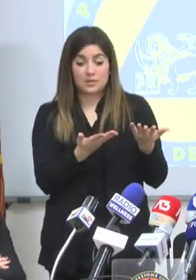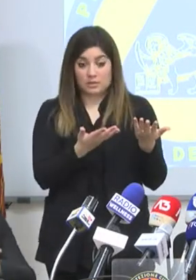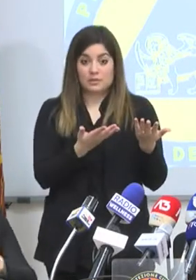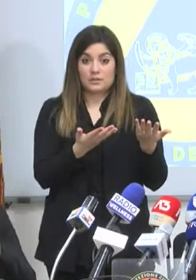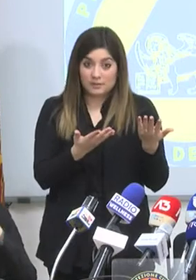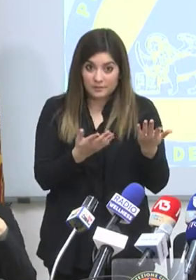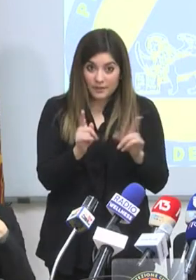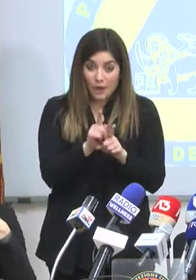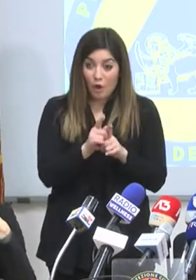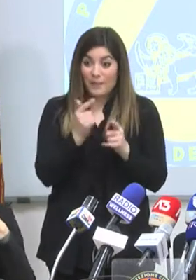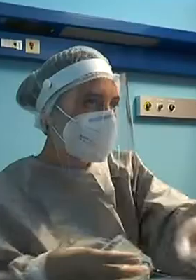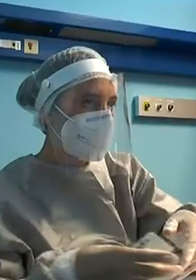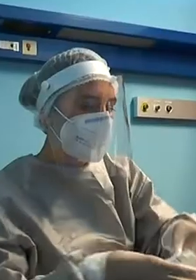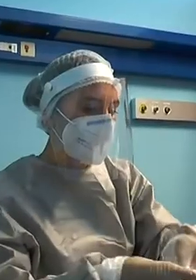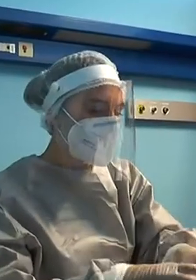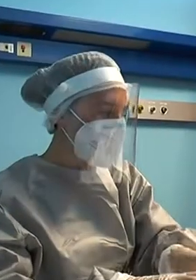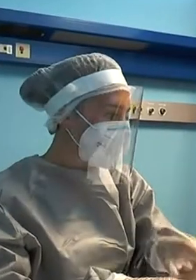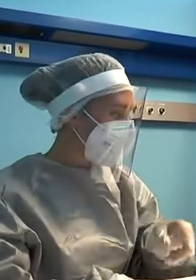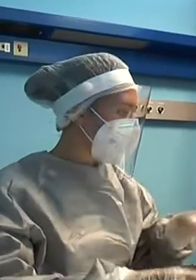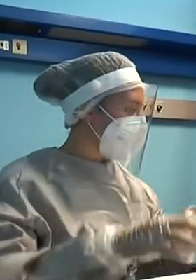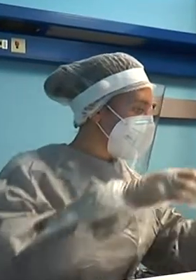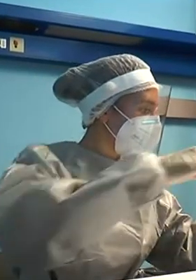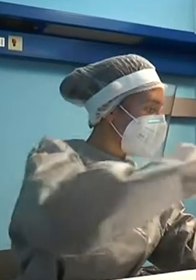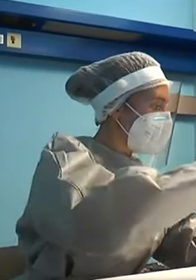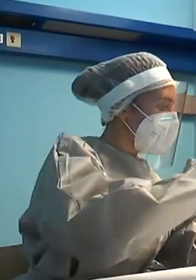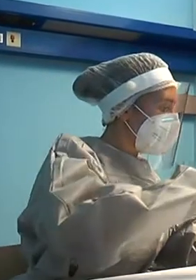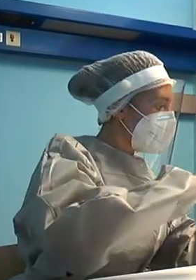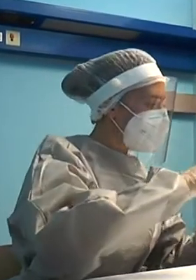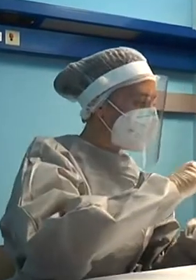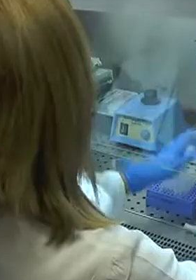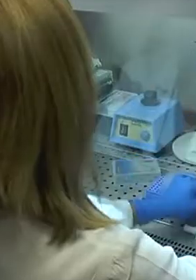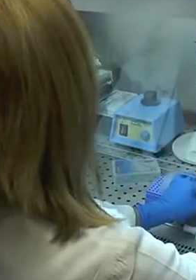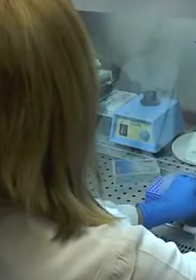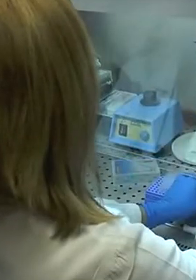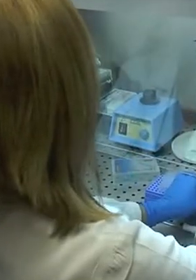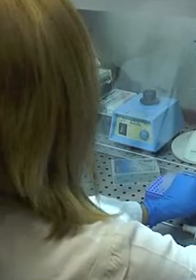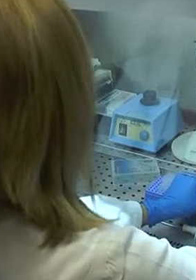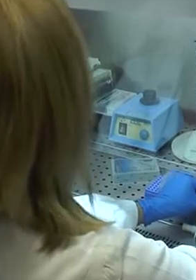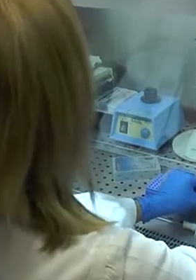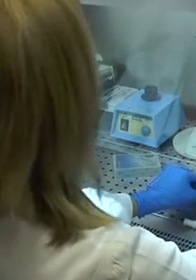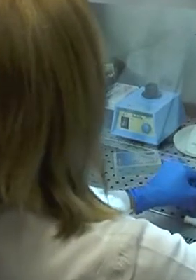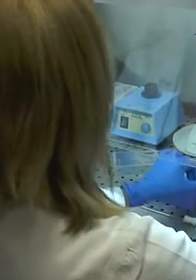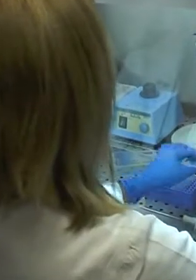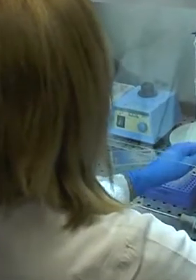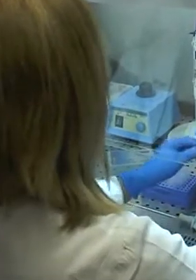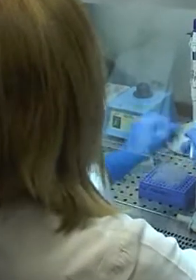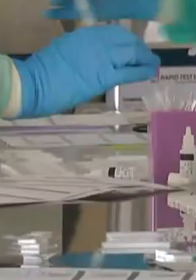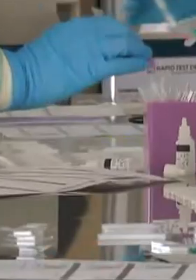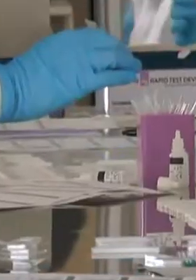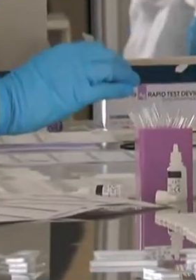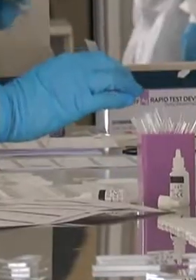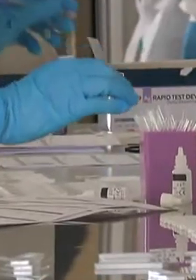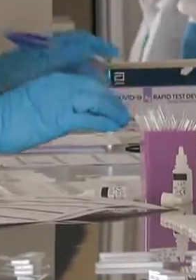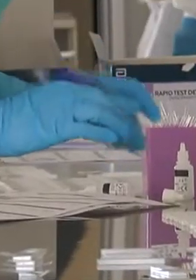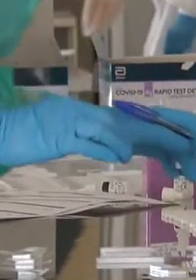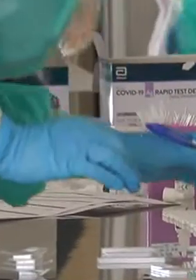senza avere una gravità del caso. E sul discusso utilizzo dell'idrossiclorochina la dottoressa Scroccaro precisa che si tratta di un farmaco